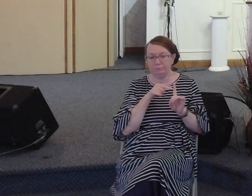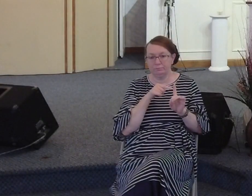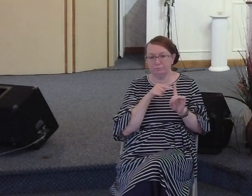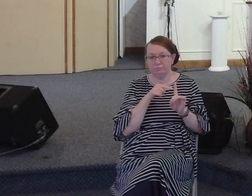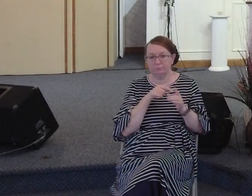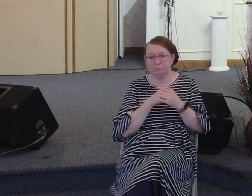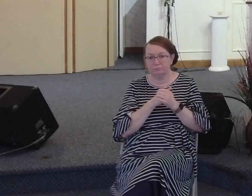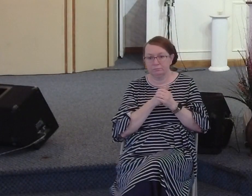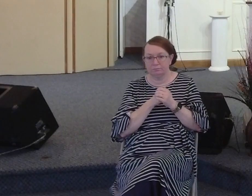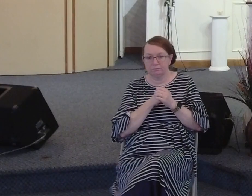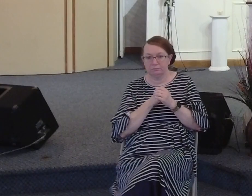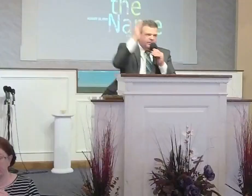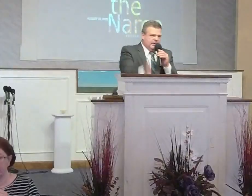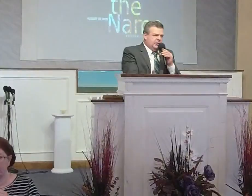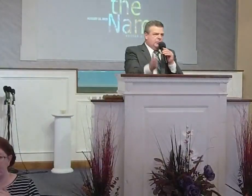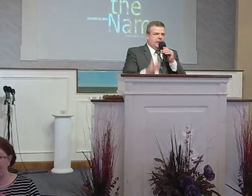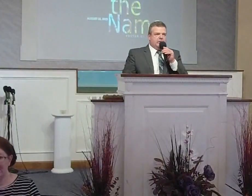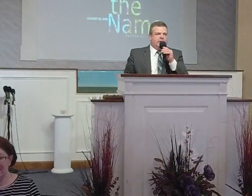abundante.